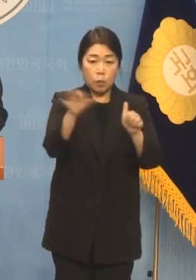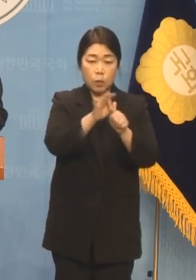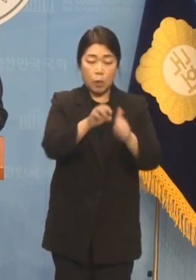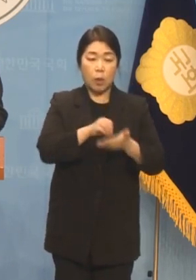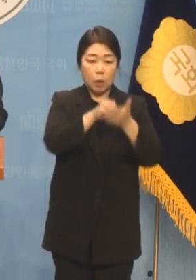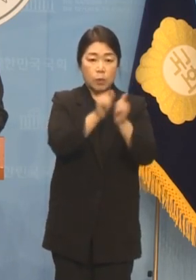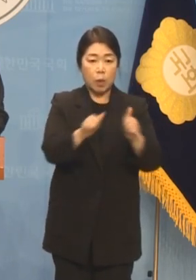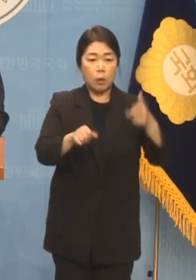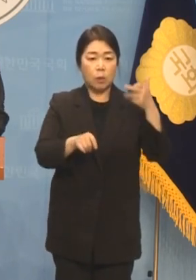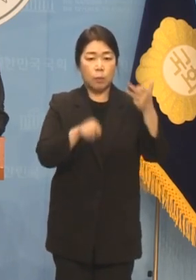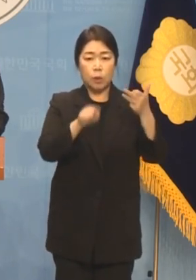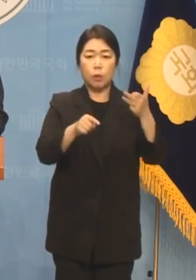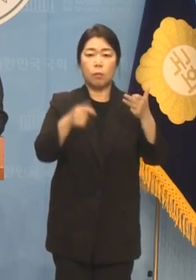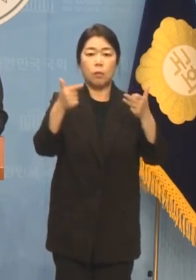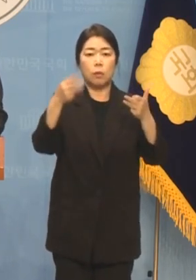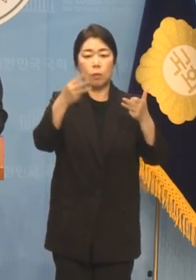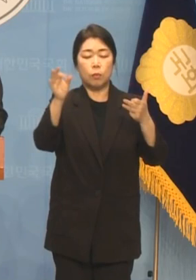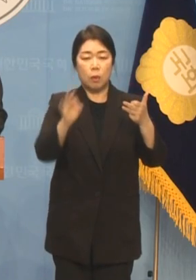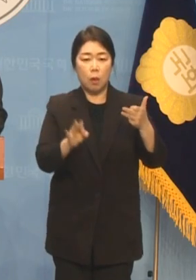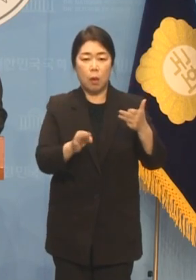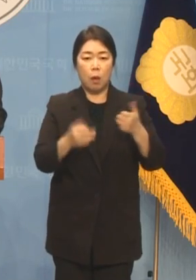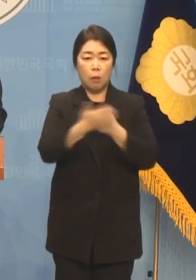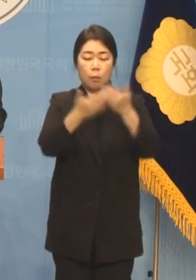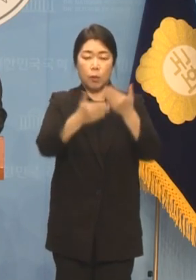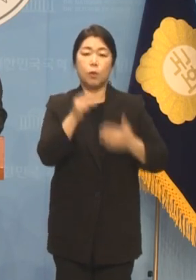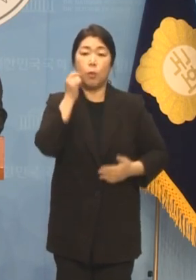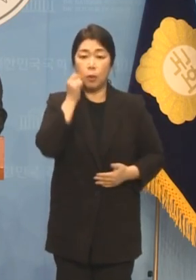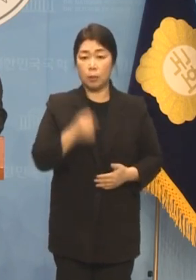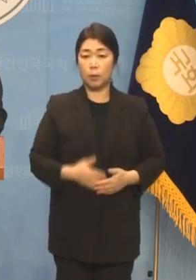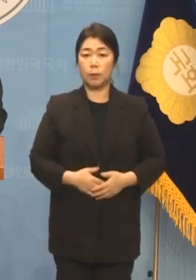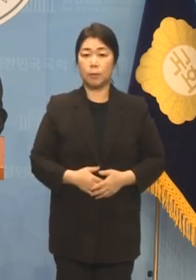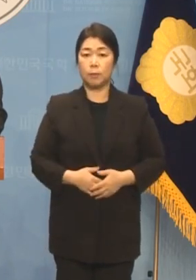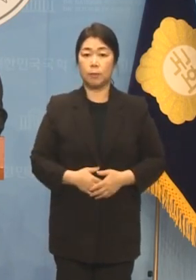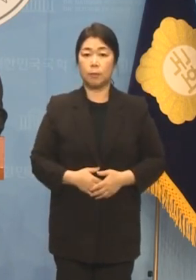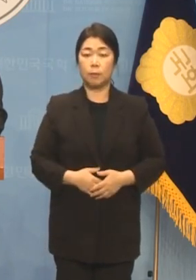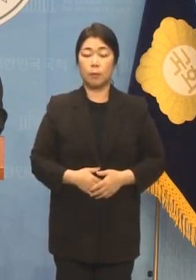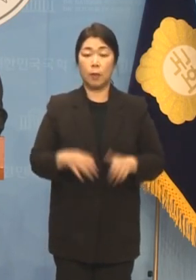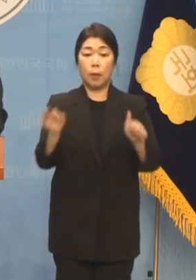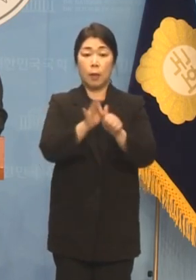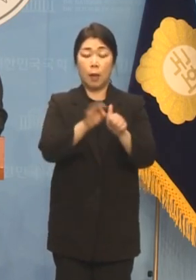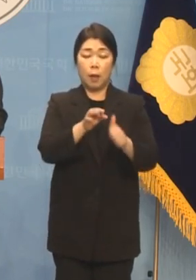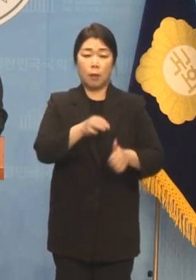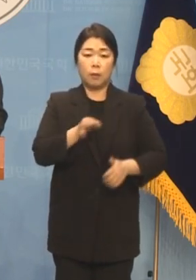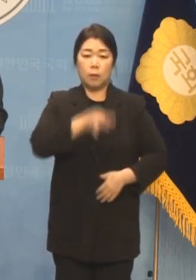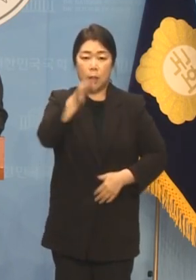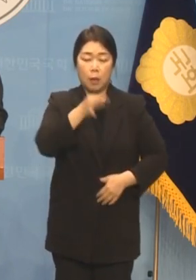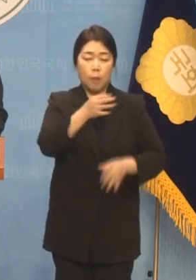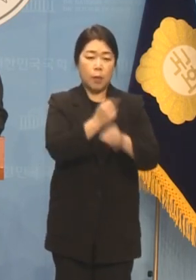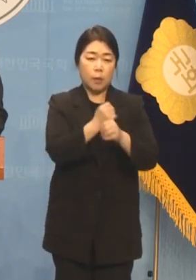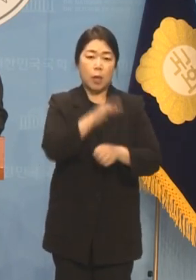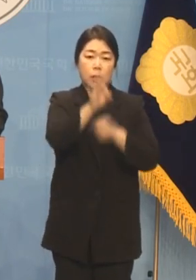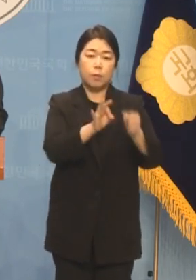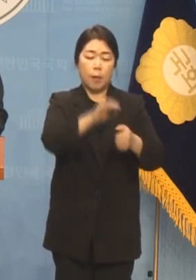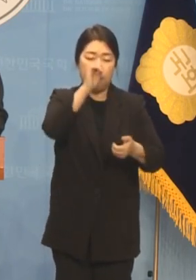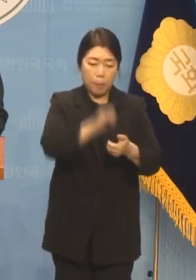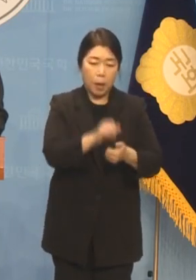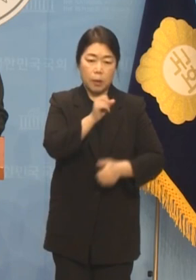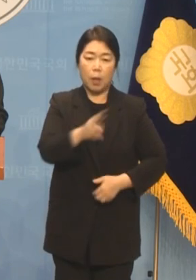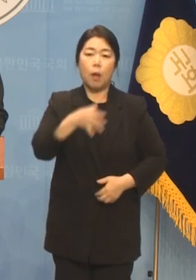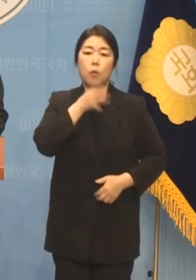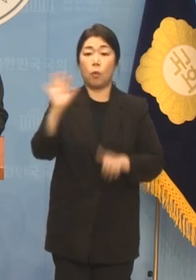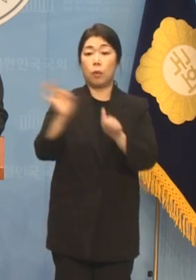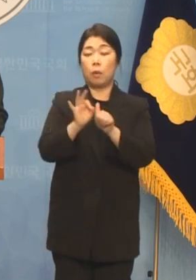18%가량이 연금 사각지대에 놓여 있습니다. 국민연금은 최소 가입기간 10년을 충족해야 노령연금을 받을 수